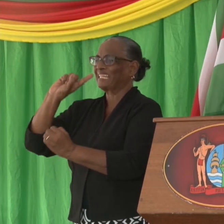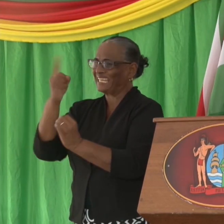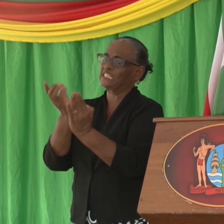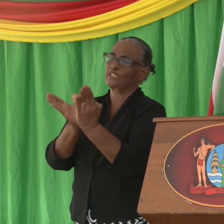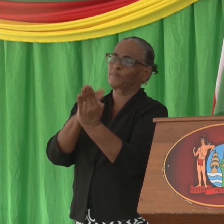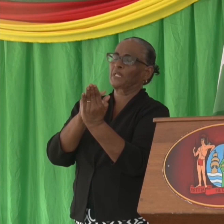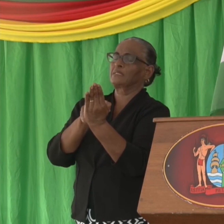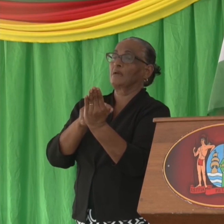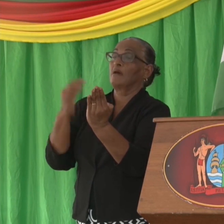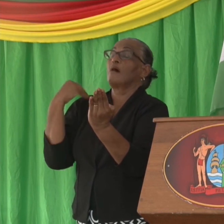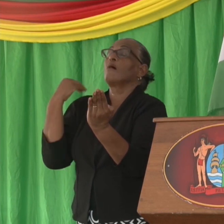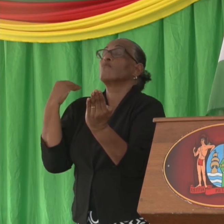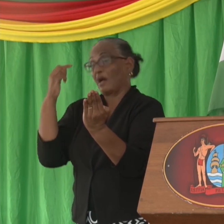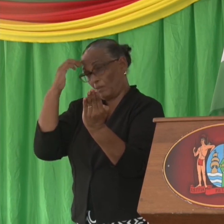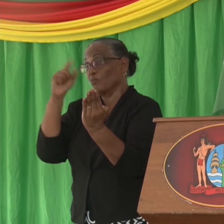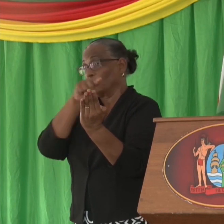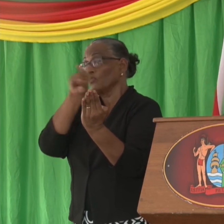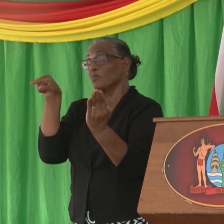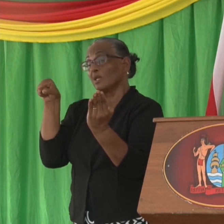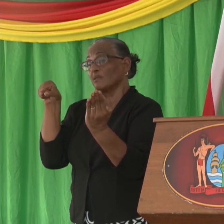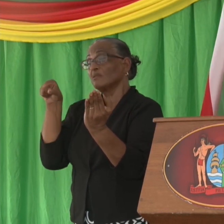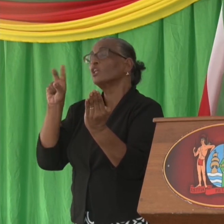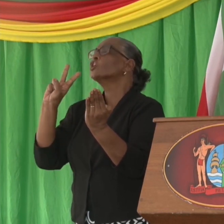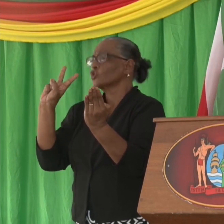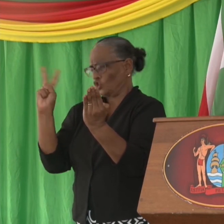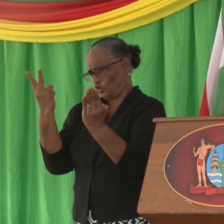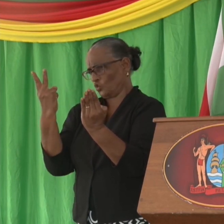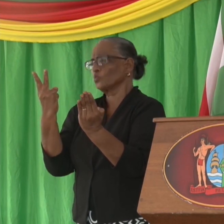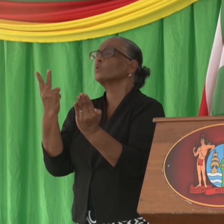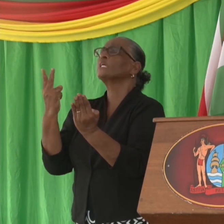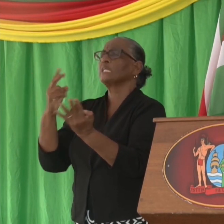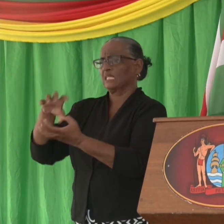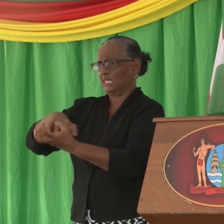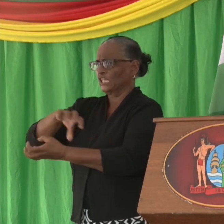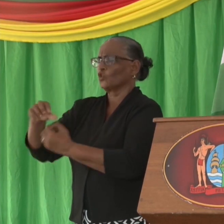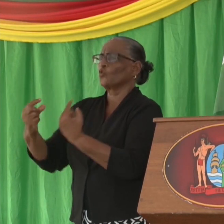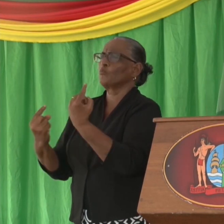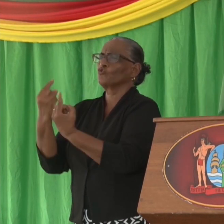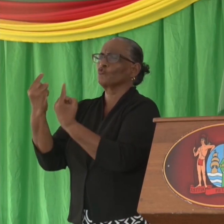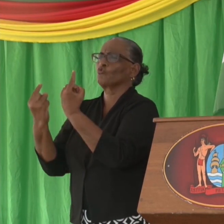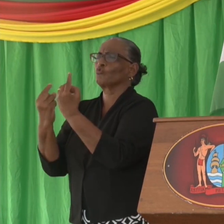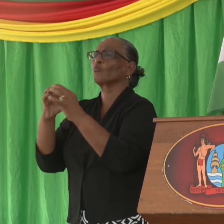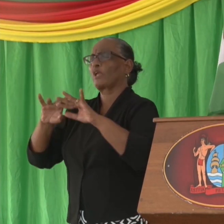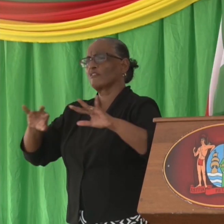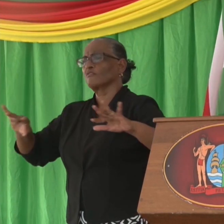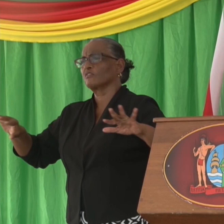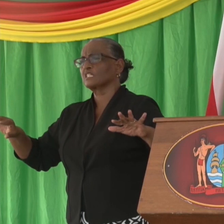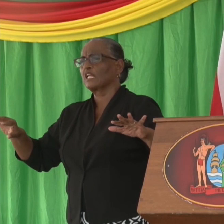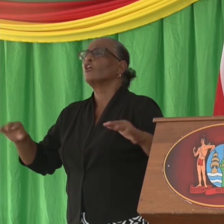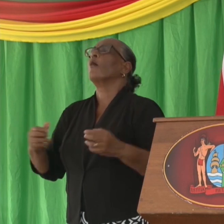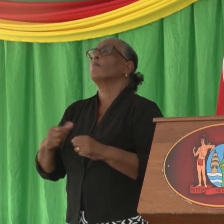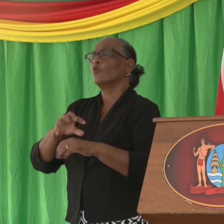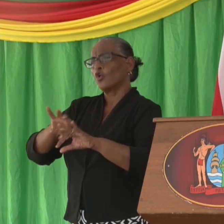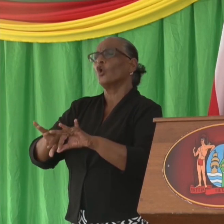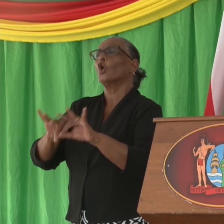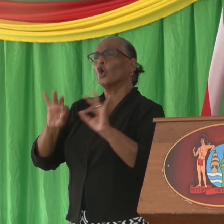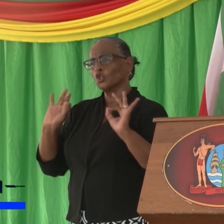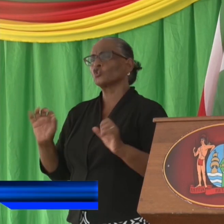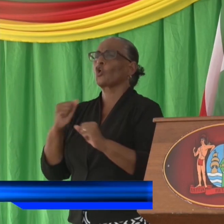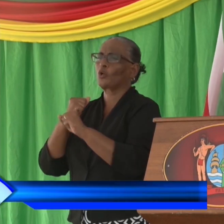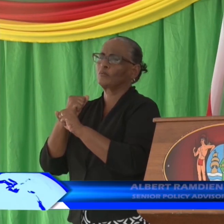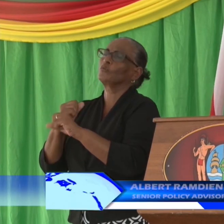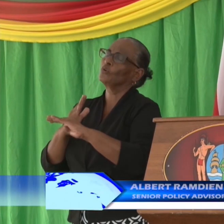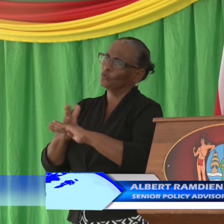begrijpt waarom. Ten tweede de economische groei en diversificatie om een stukje gezondmaking verder voor te